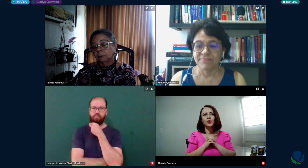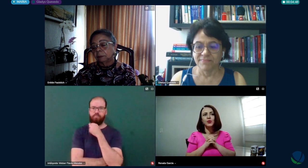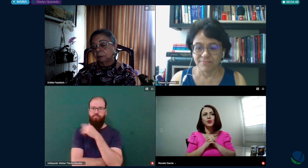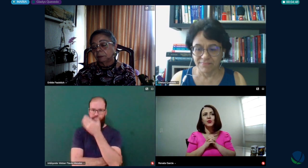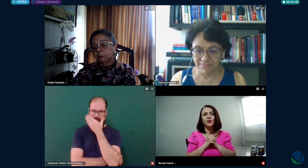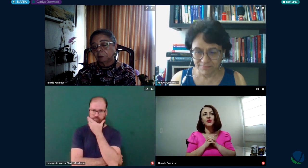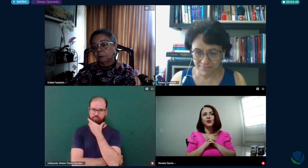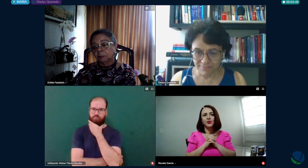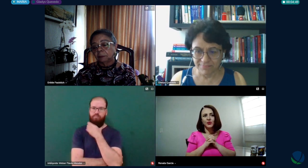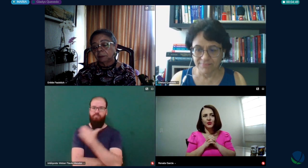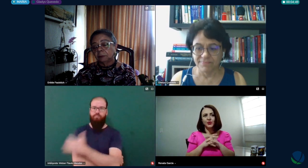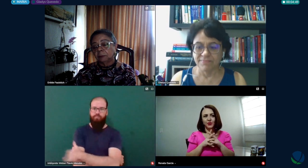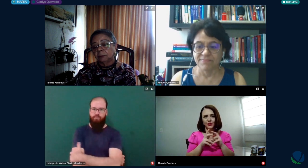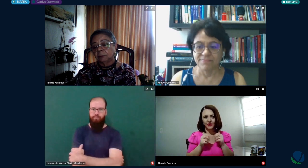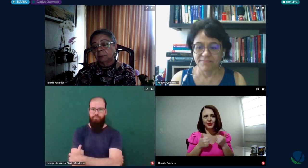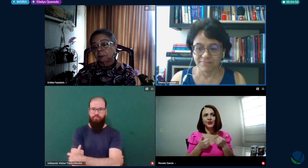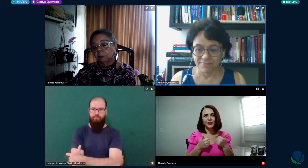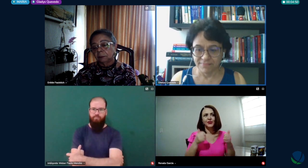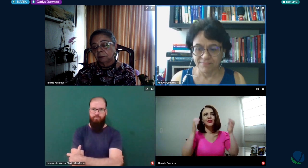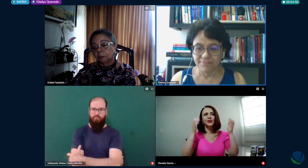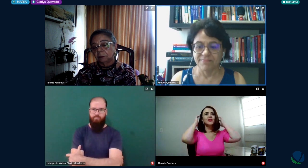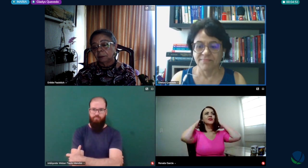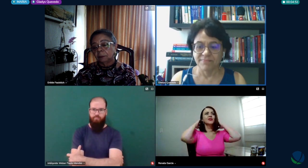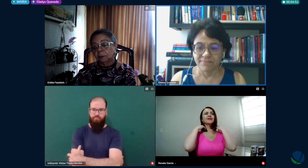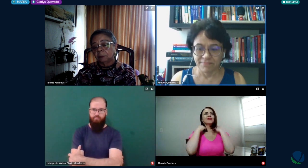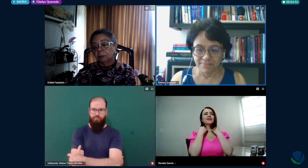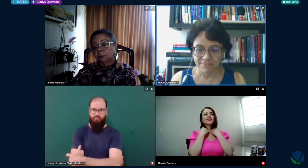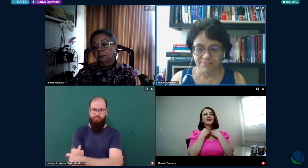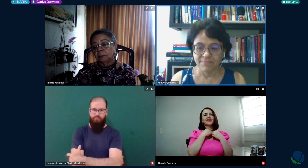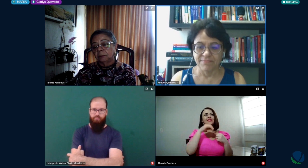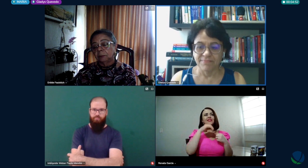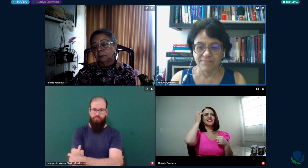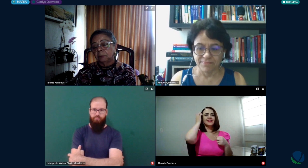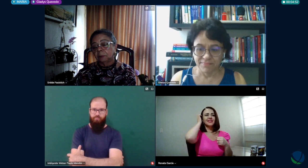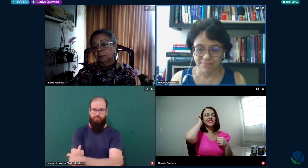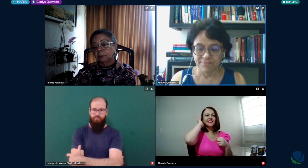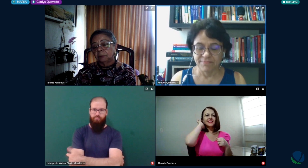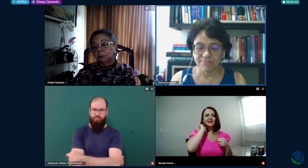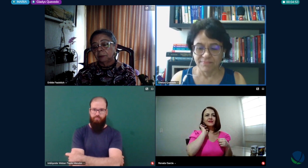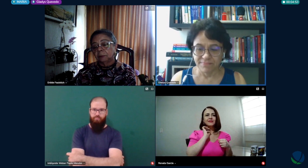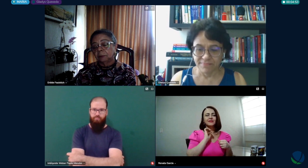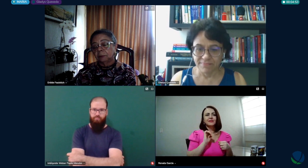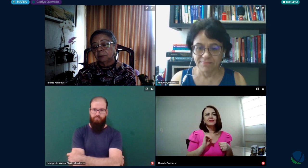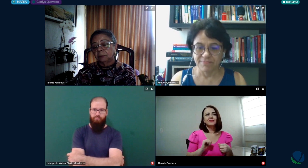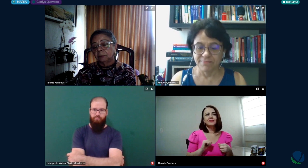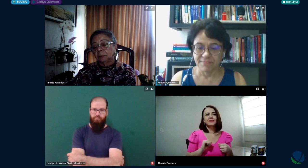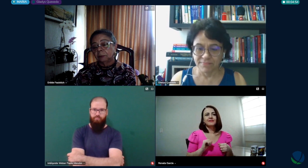do ortotrauma mesmo, né? São conceitos diferentes. Então, por isso,